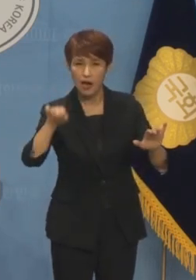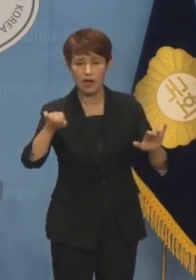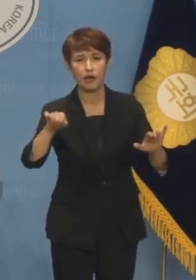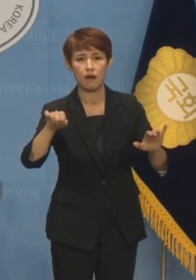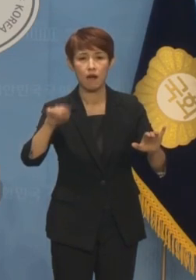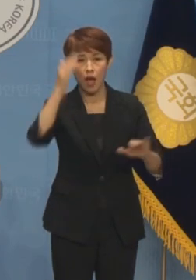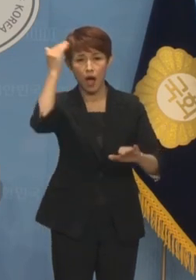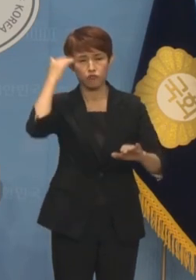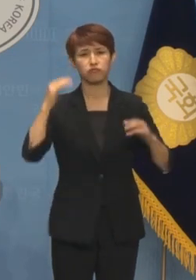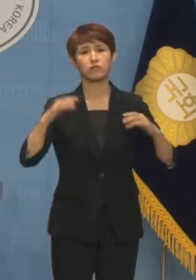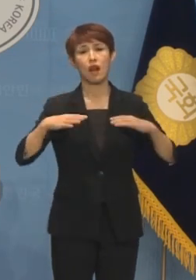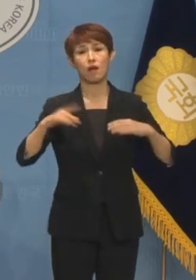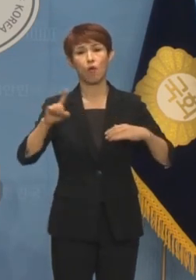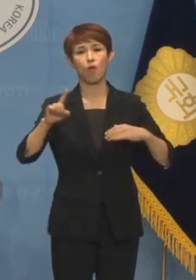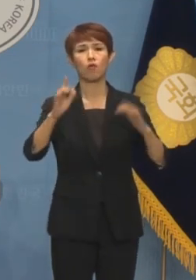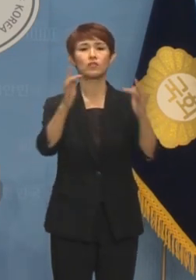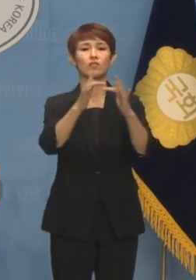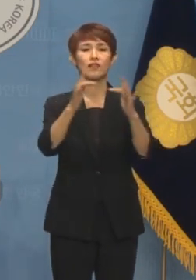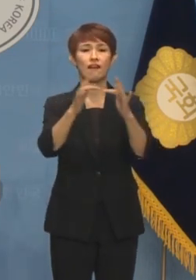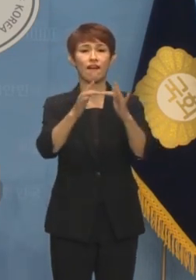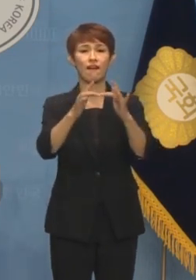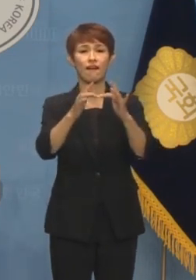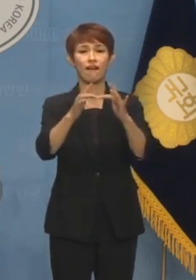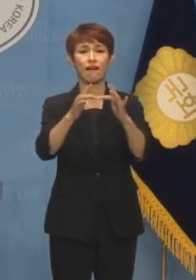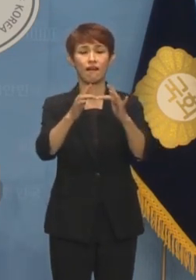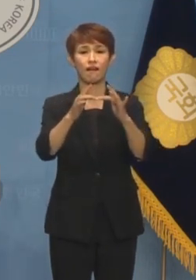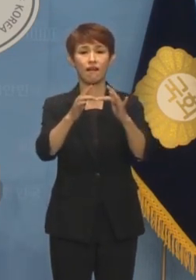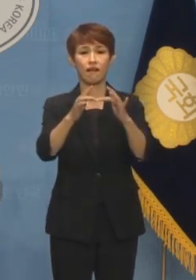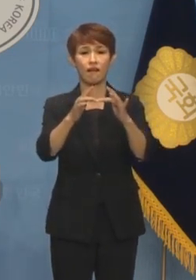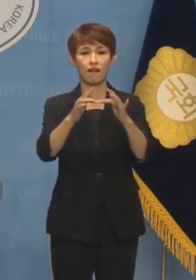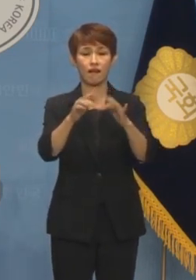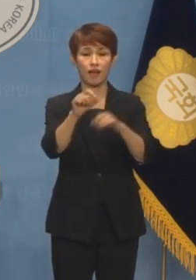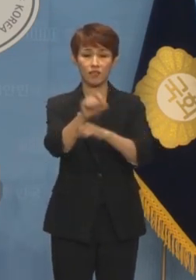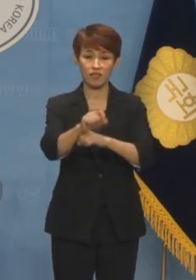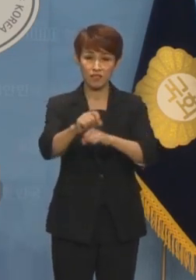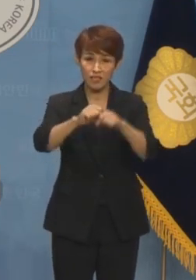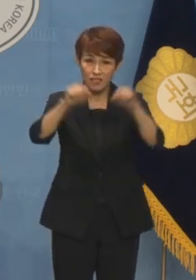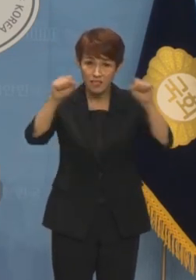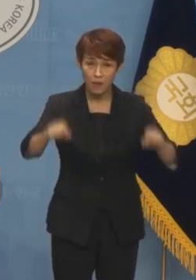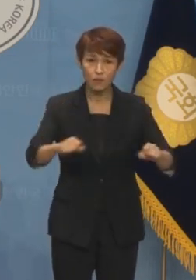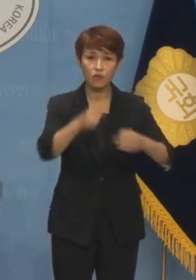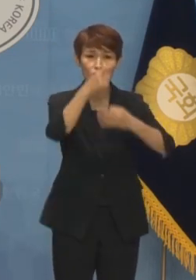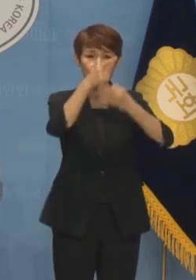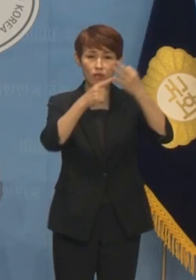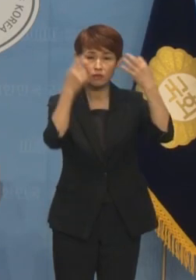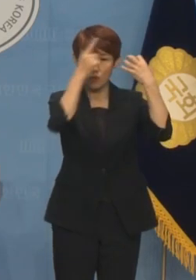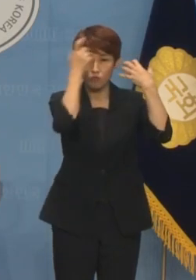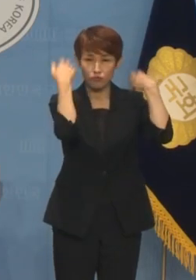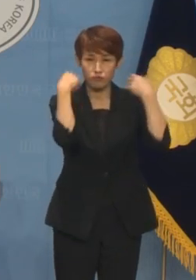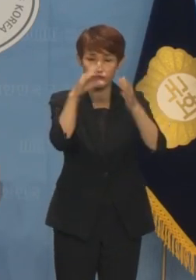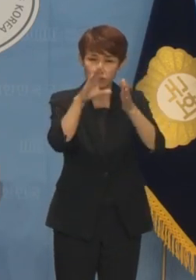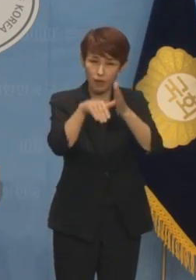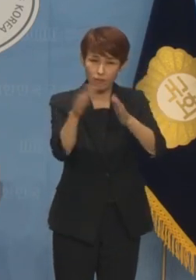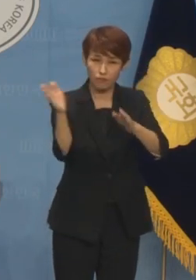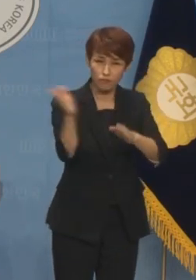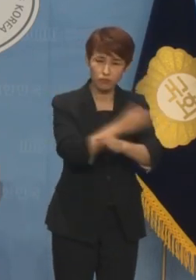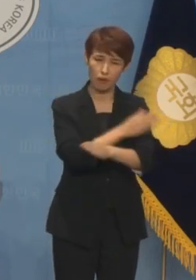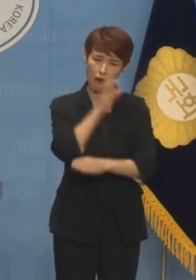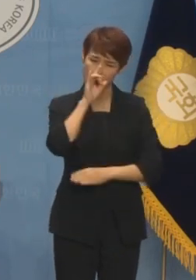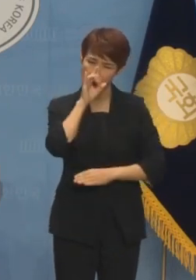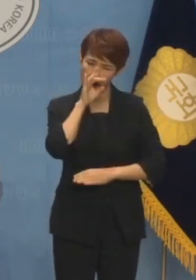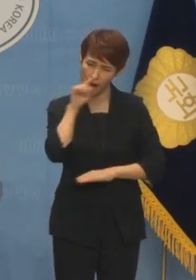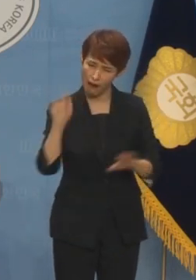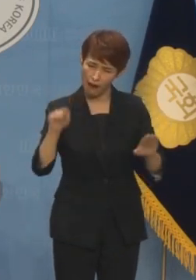대한민국의 자랑이었던 전자행정 시스템이 윤석열 정부 들어 잊을만 하면 먹통이 되고